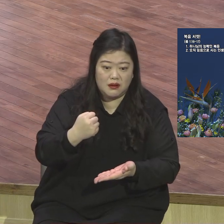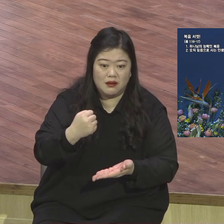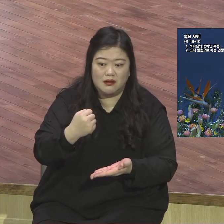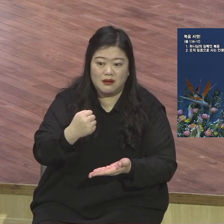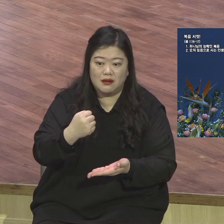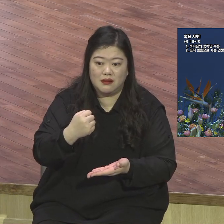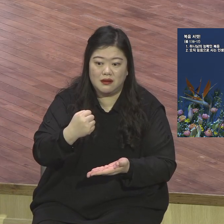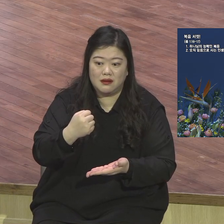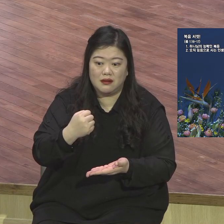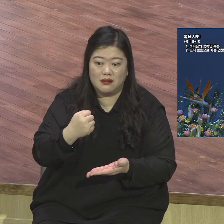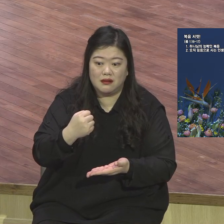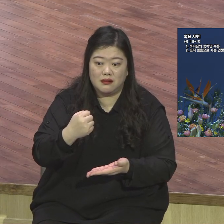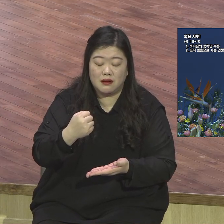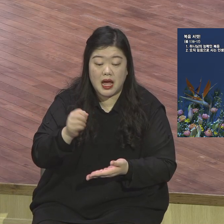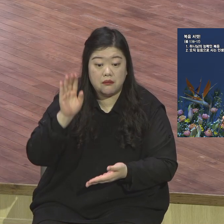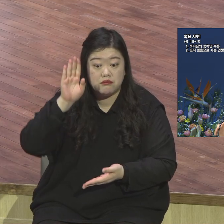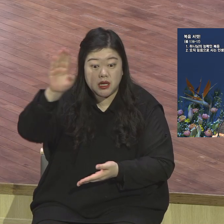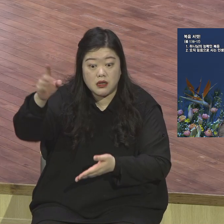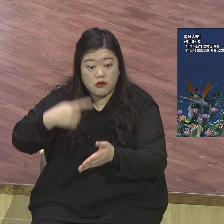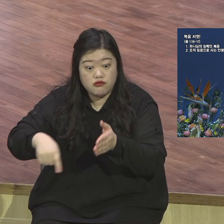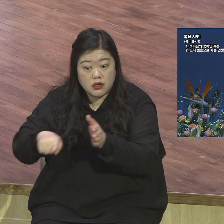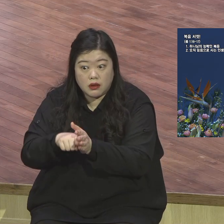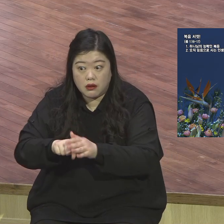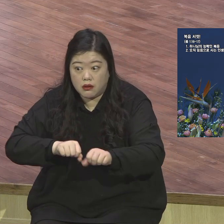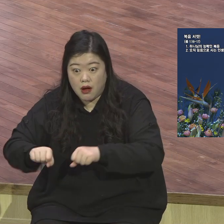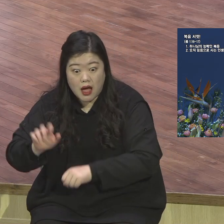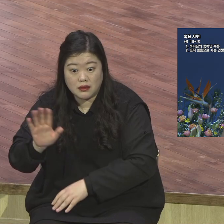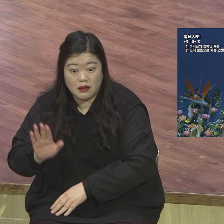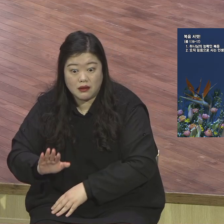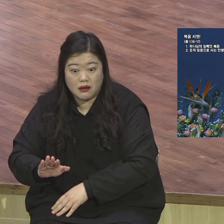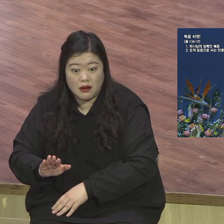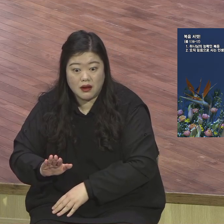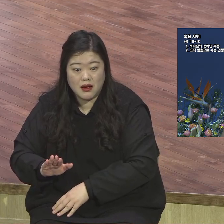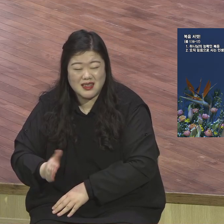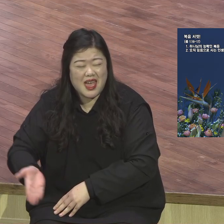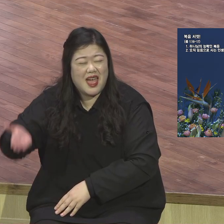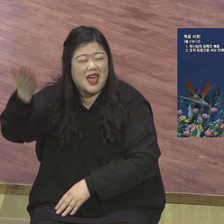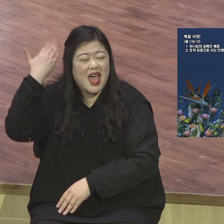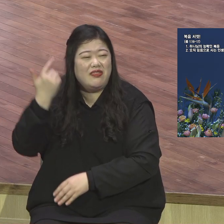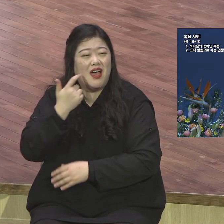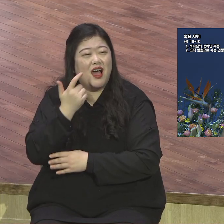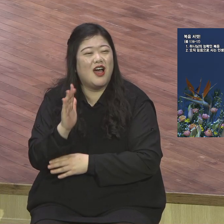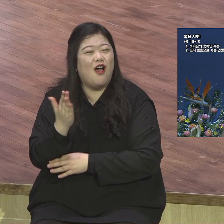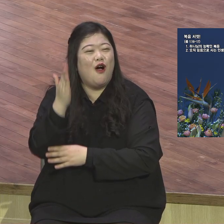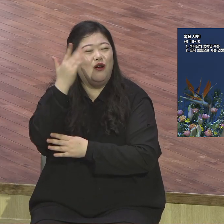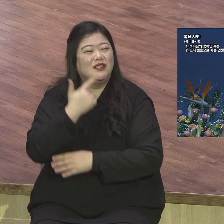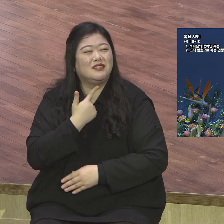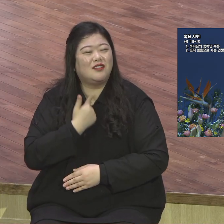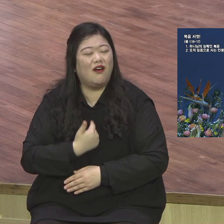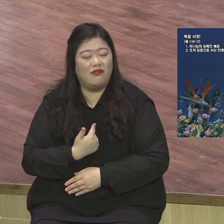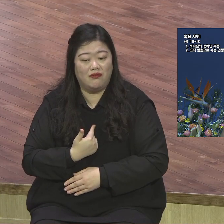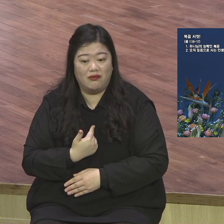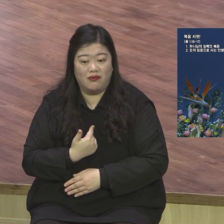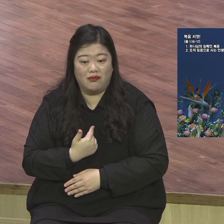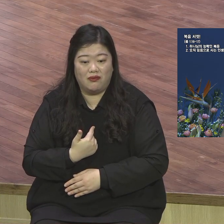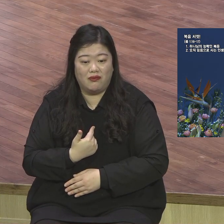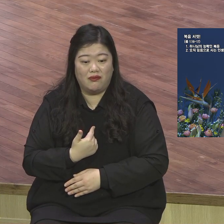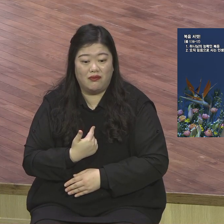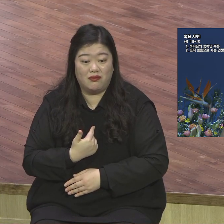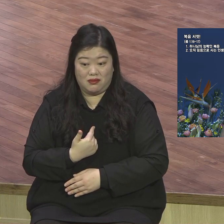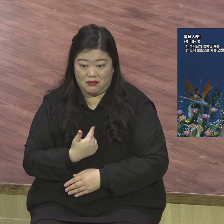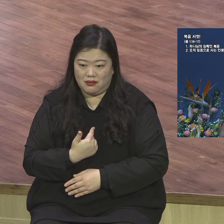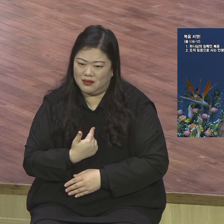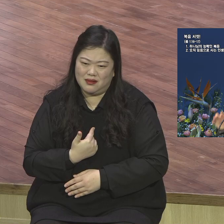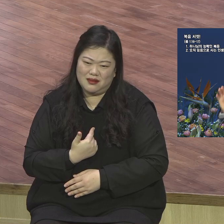사람은요 영적으로 변화된 삶을 살기가 힘들어요. 과거 인생이라 맨날 과거에